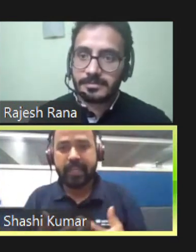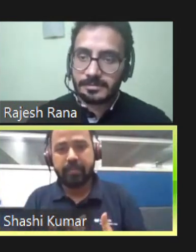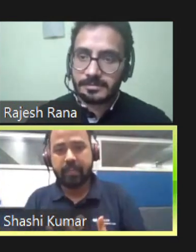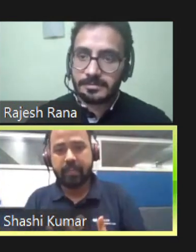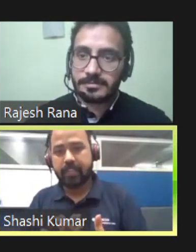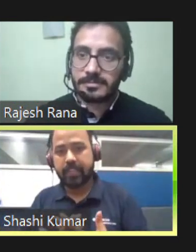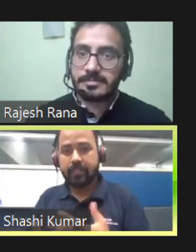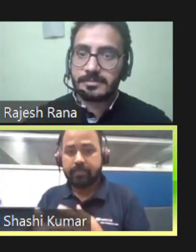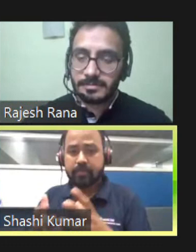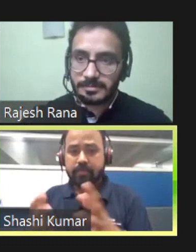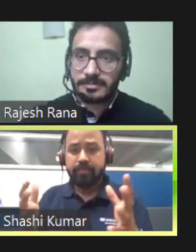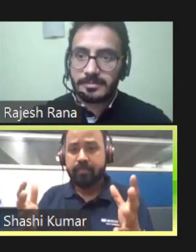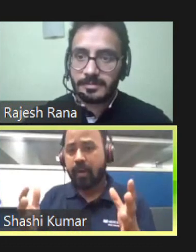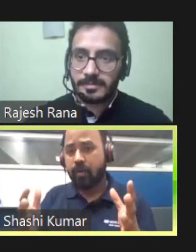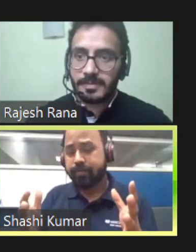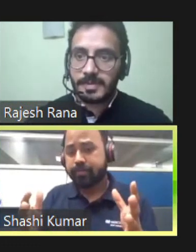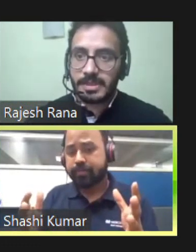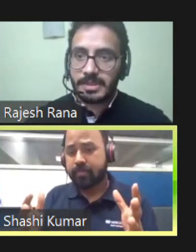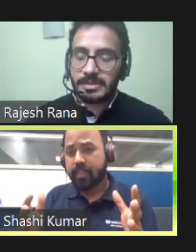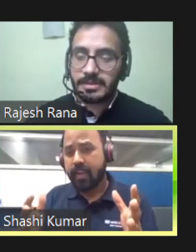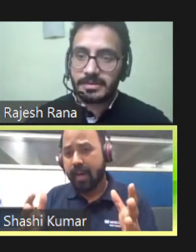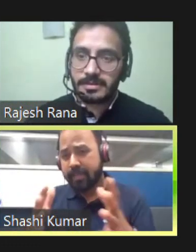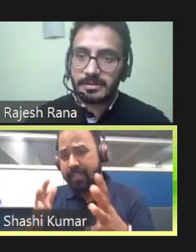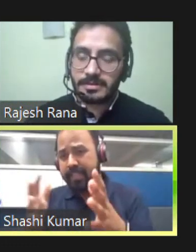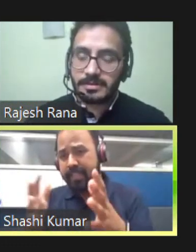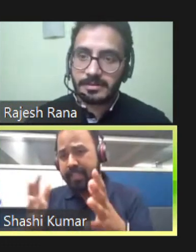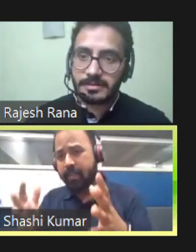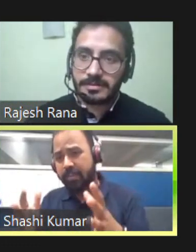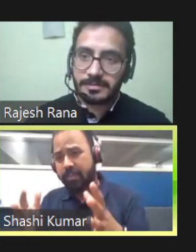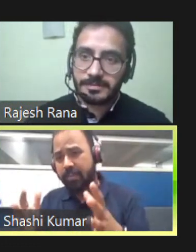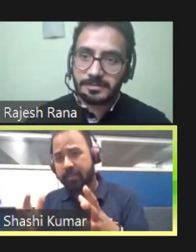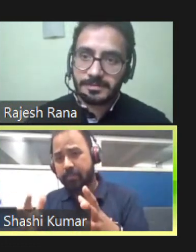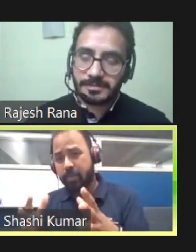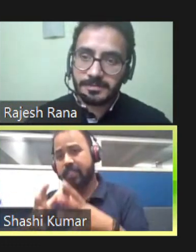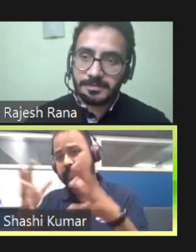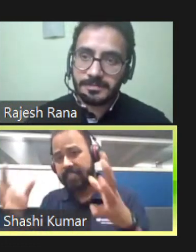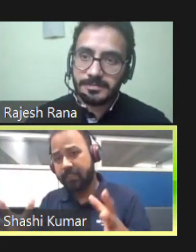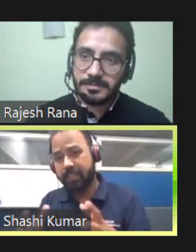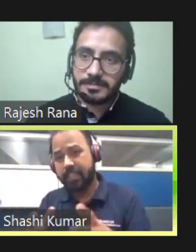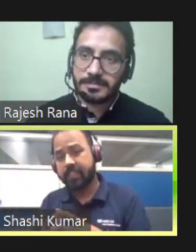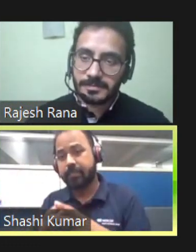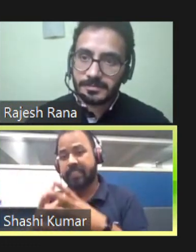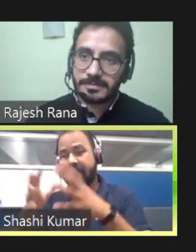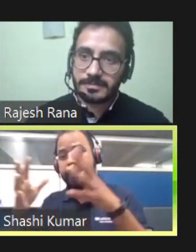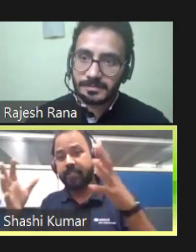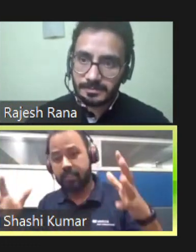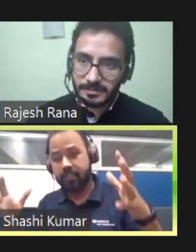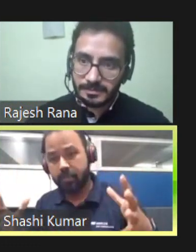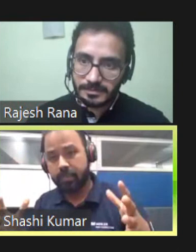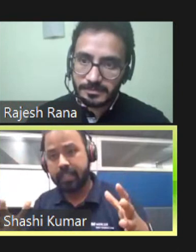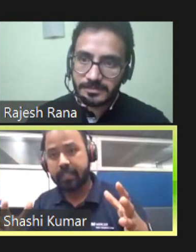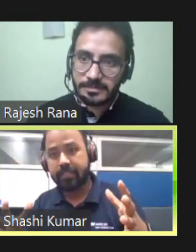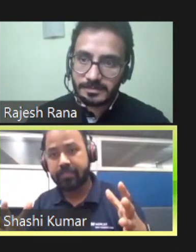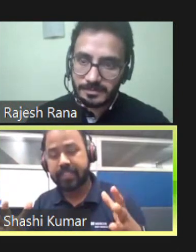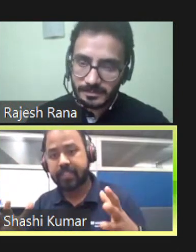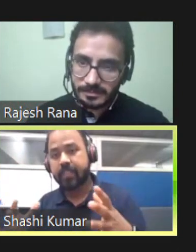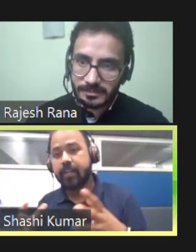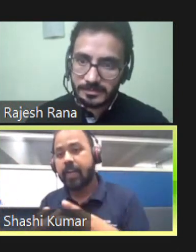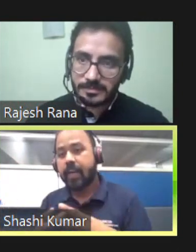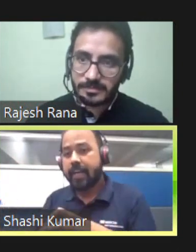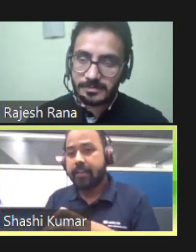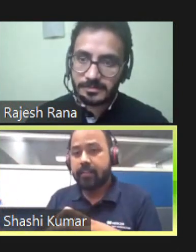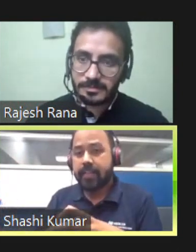इसको इनेबल कर। तो आपने देखा होगा कि बहुत सारी चीज़ें हो रही हैं, जैसे प्रेसिडेंट्स जो होते हैं कंट्रीज